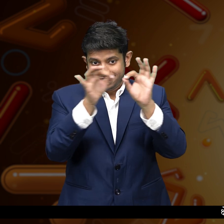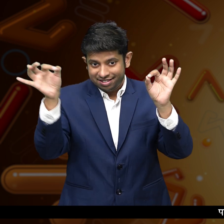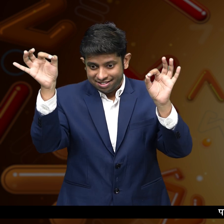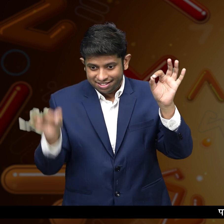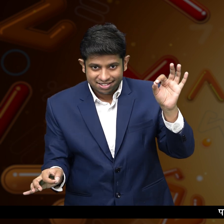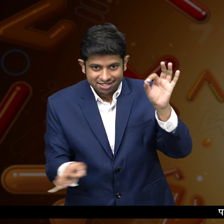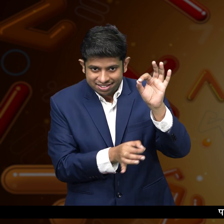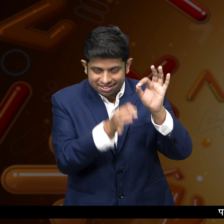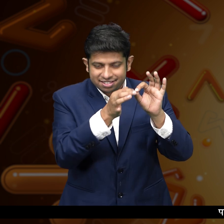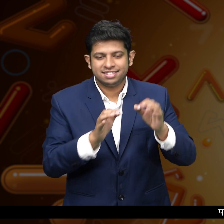परिमिती,